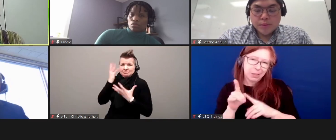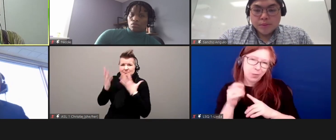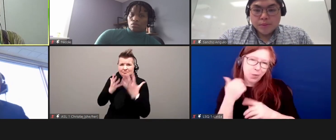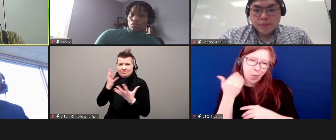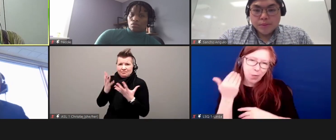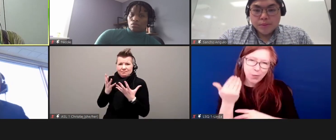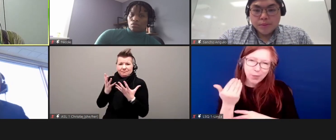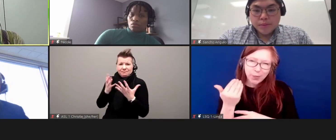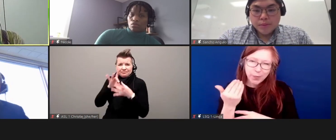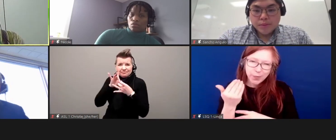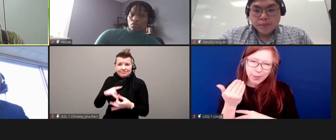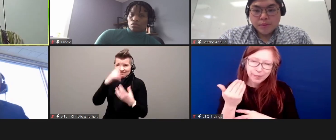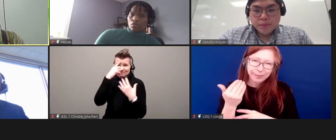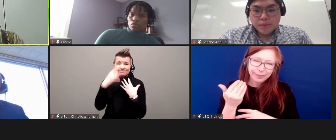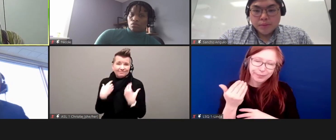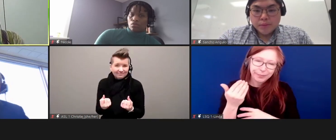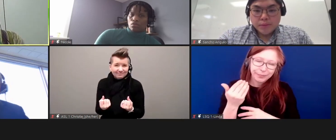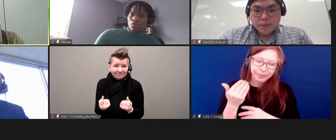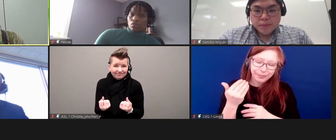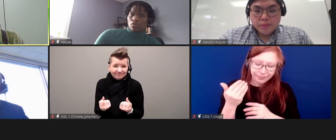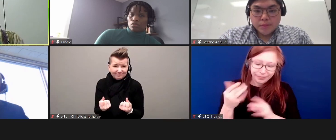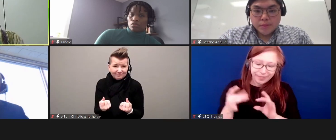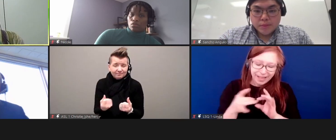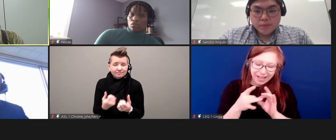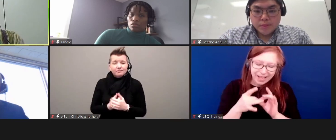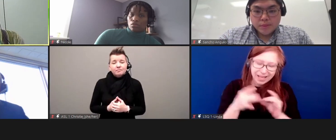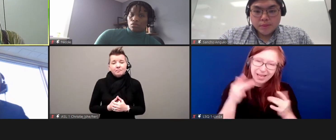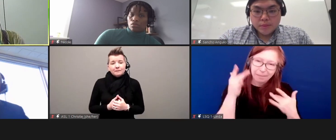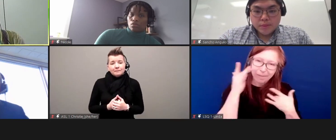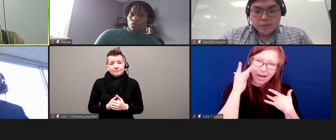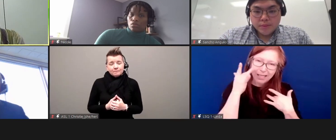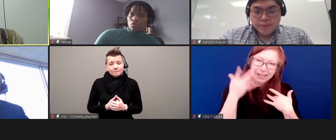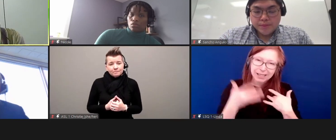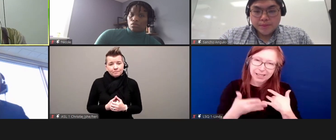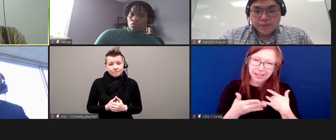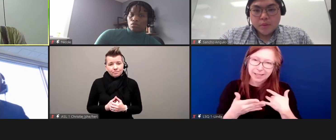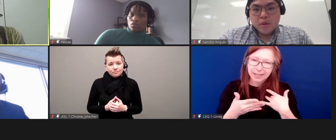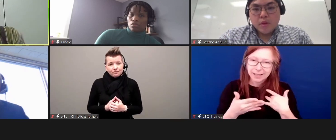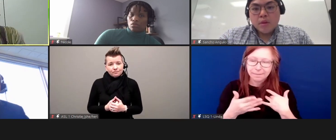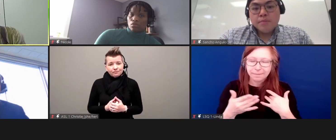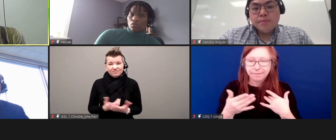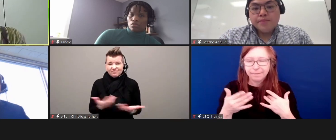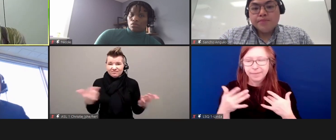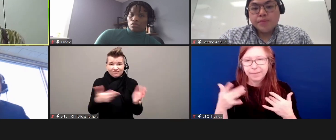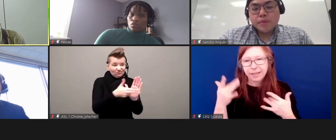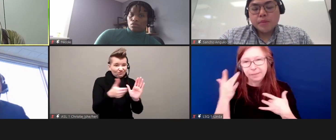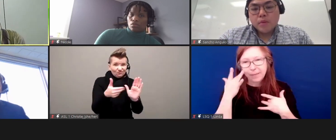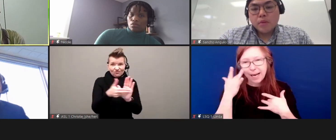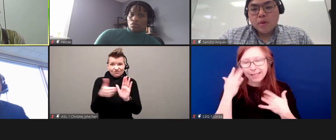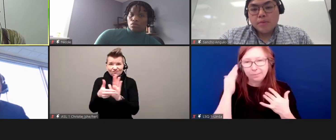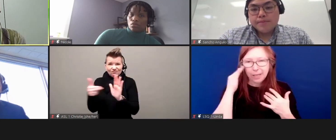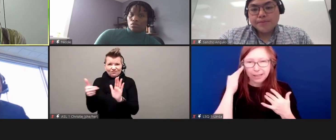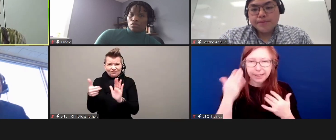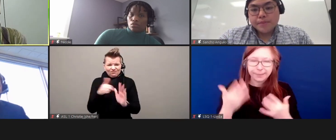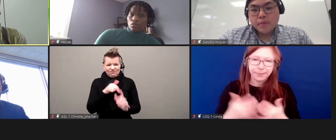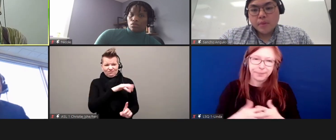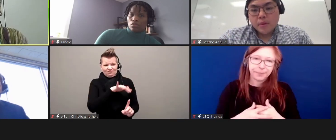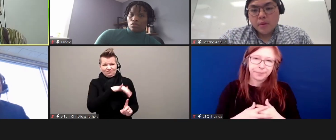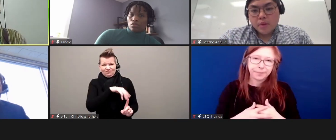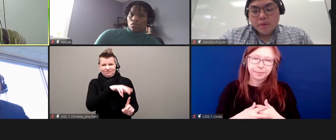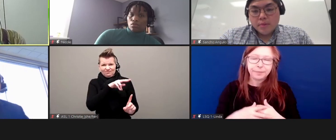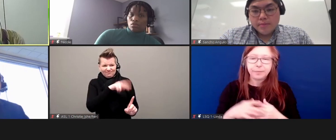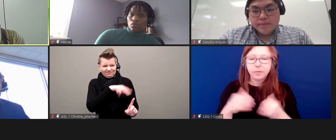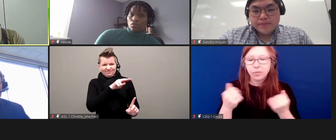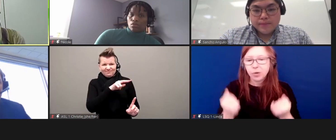qui entoure cette maladie, dans ce cas, la maladie mentale. On peut stigmatiser